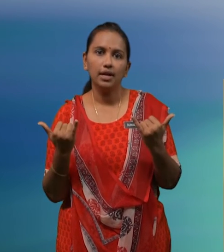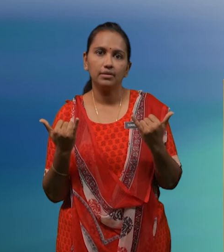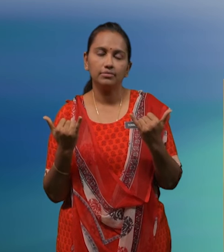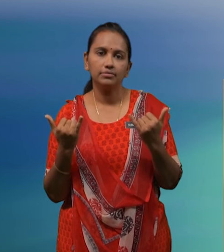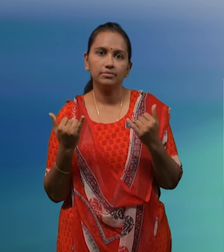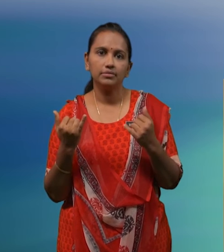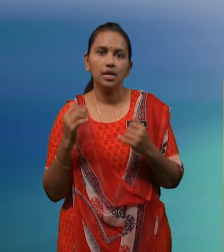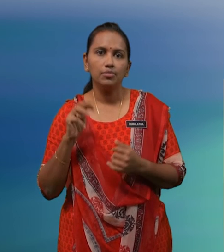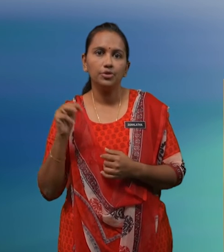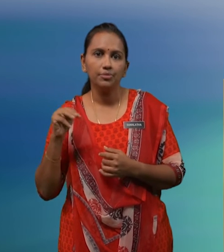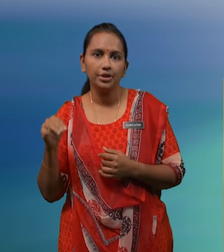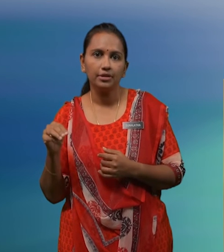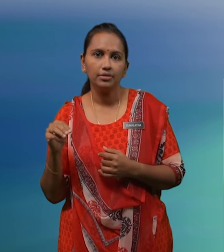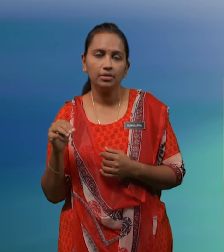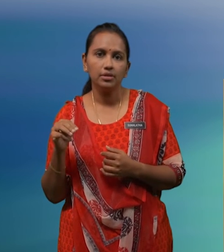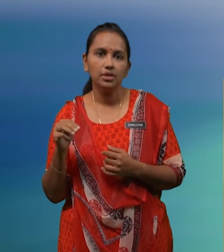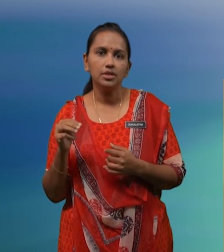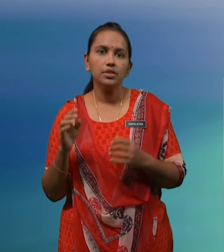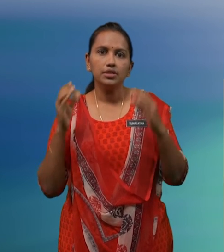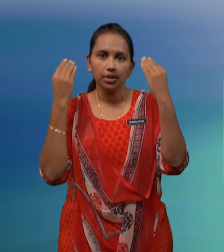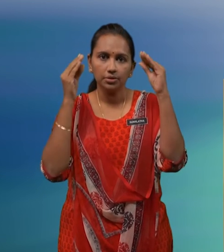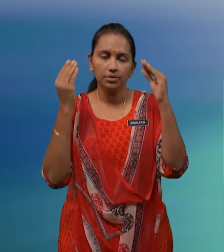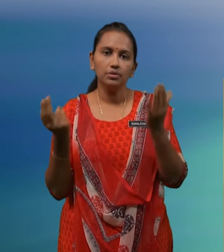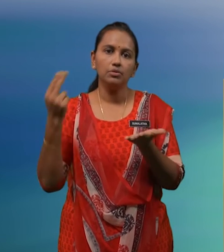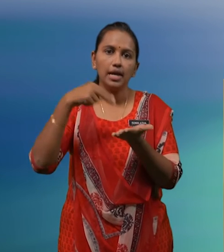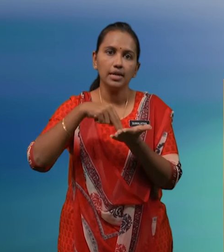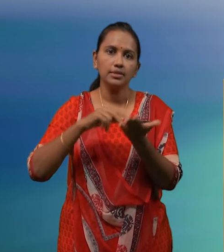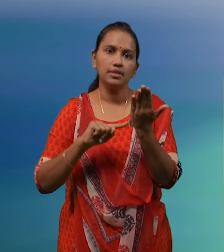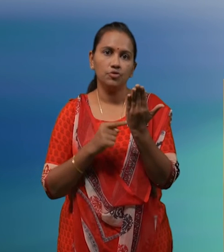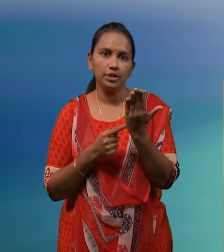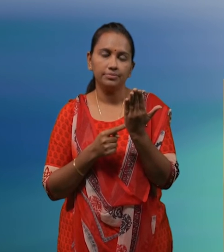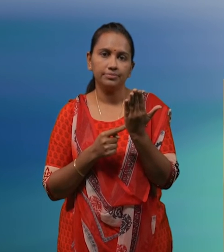Sekarang, murid-murid, cikgu ulang semula.